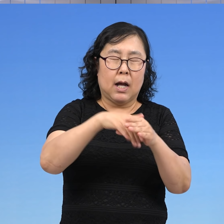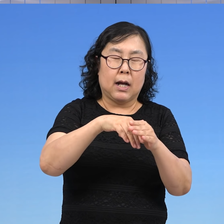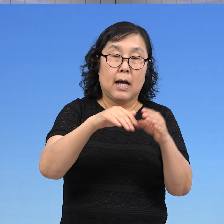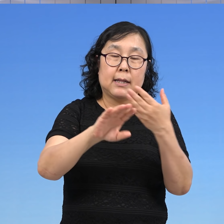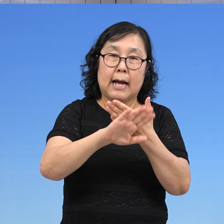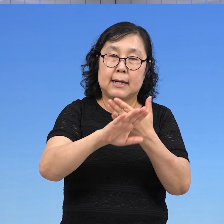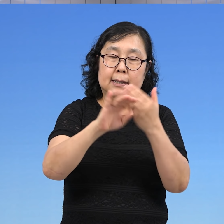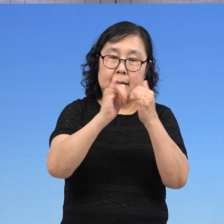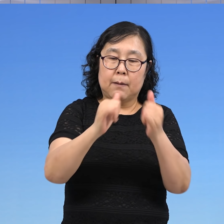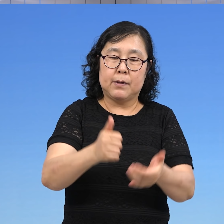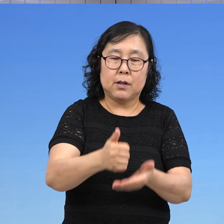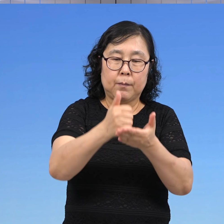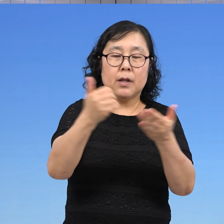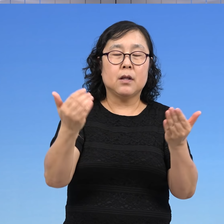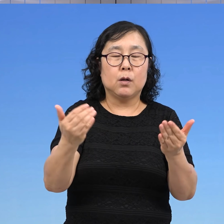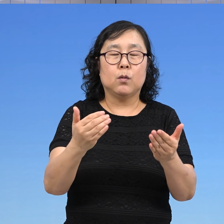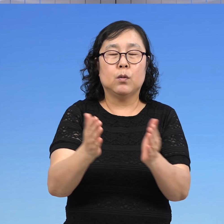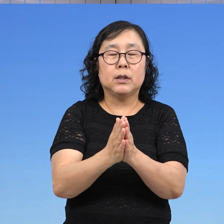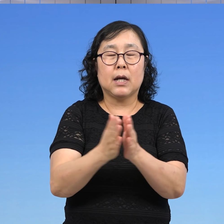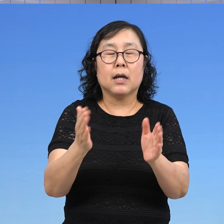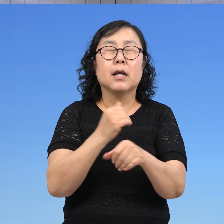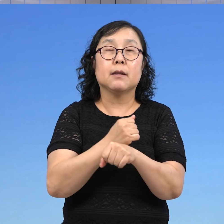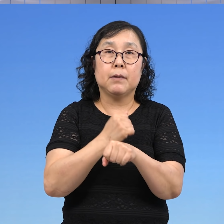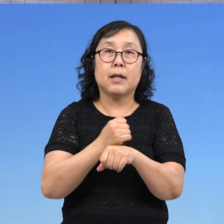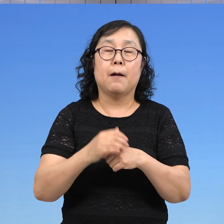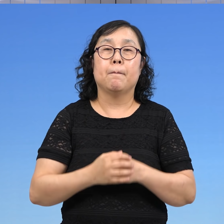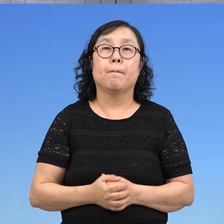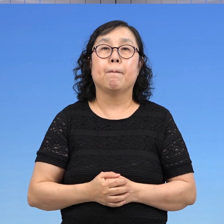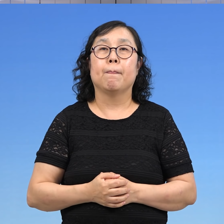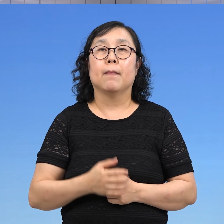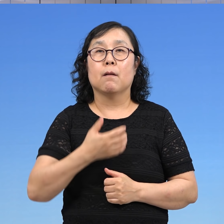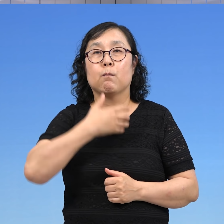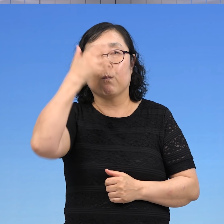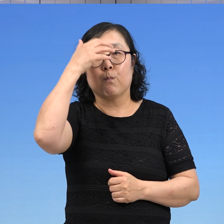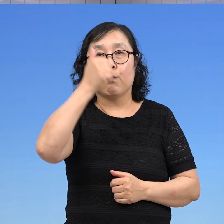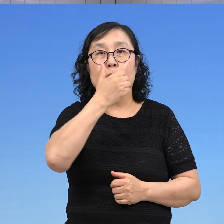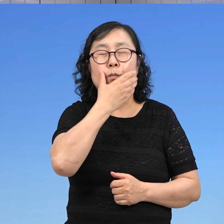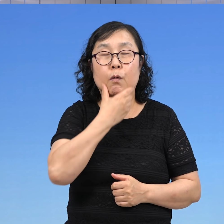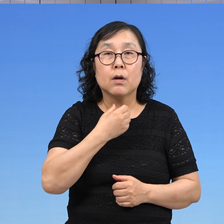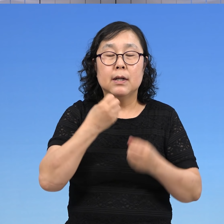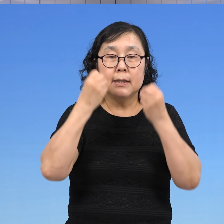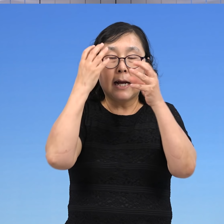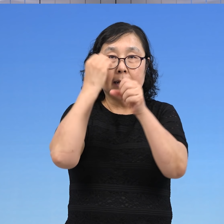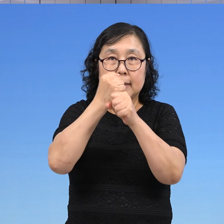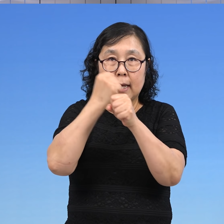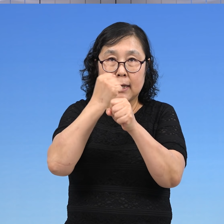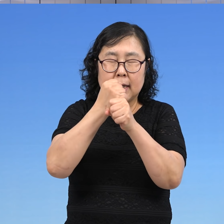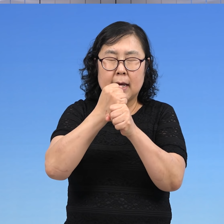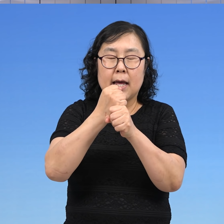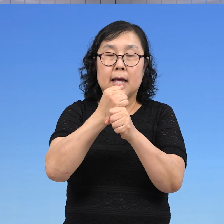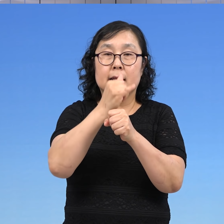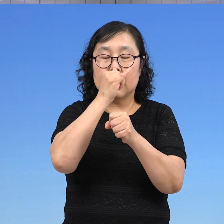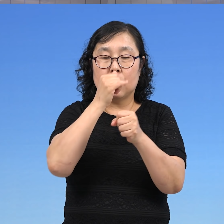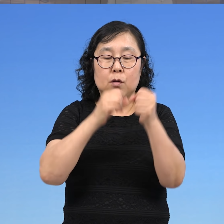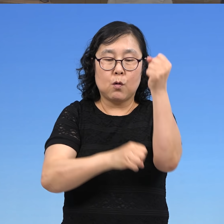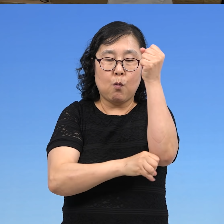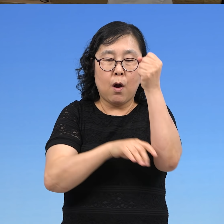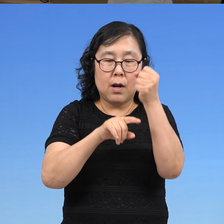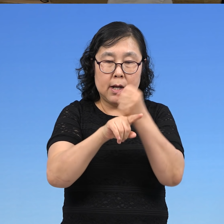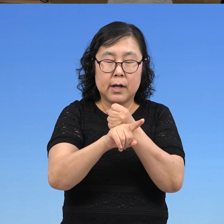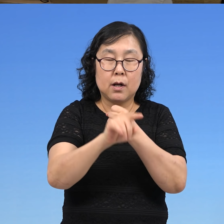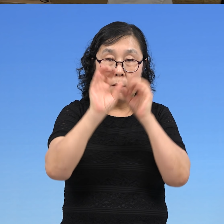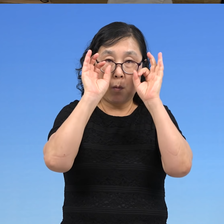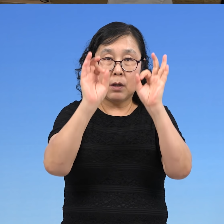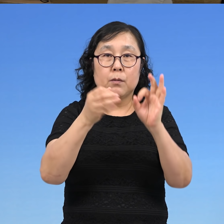시작했거든요 똑같은 원리입니다 여러분 이 옷의 배포 글 창세기 39장 오전에 원리를 가만히 함